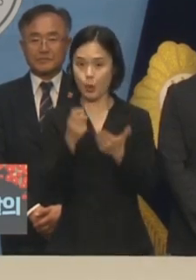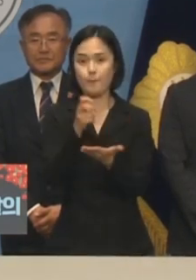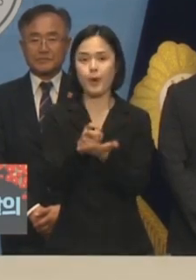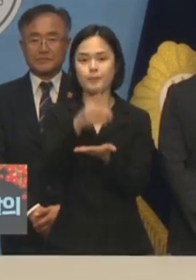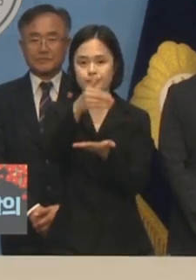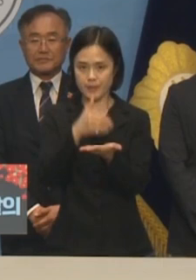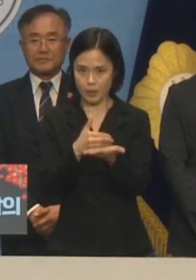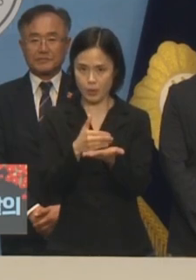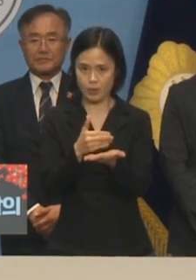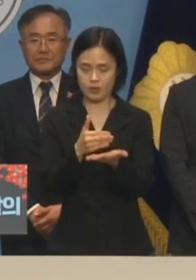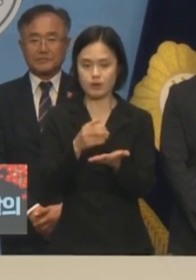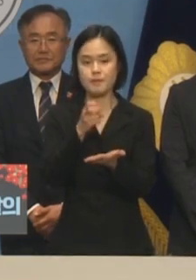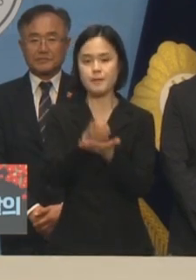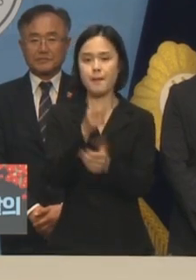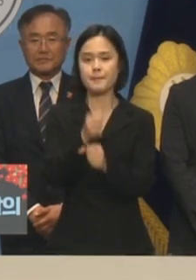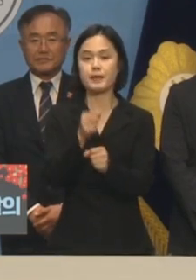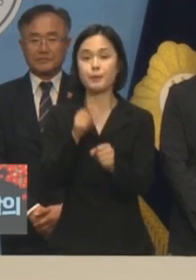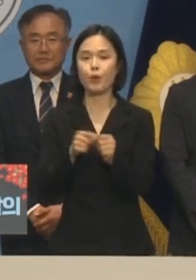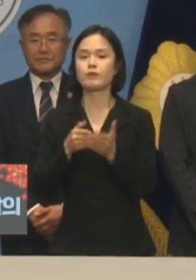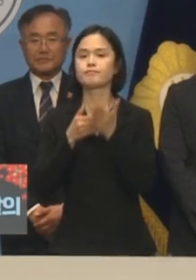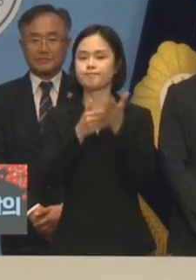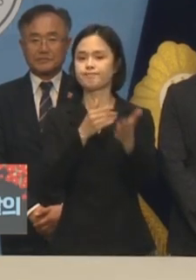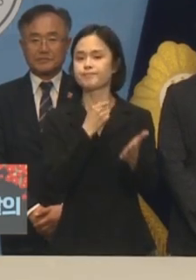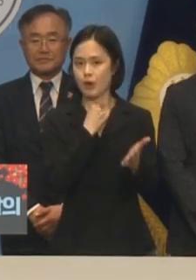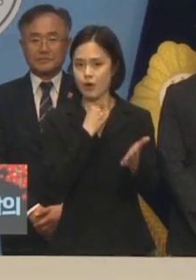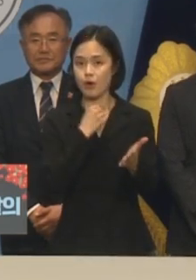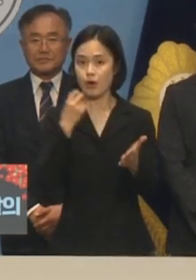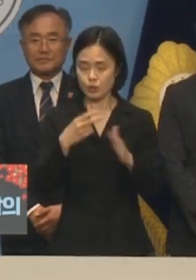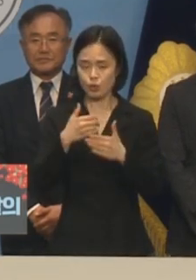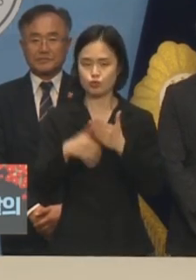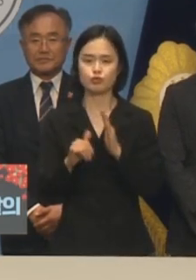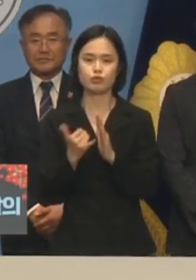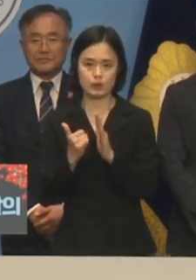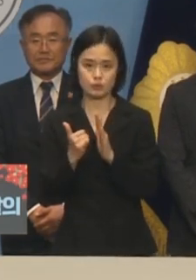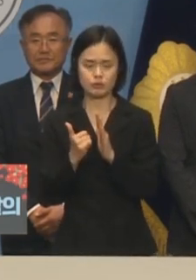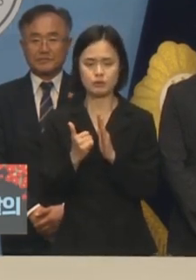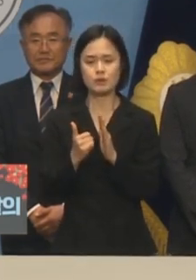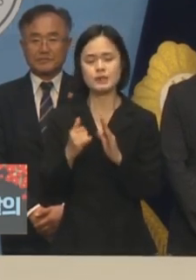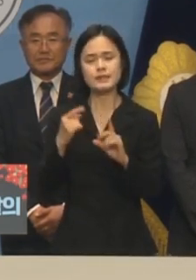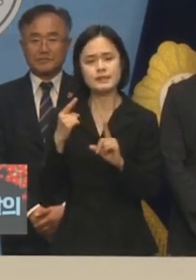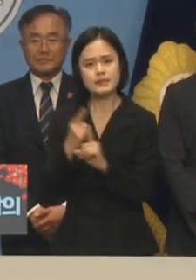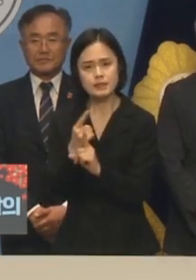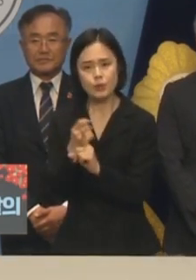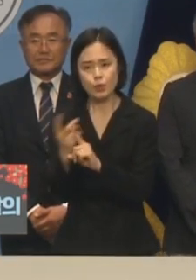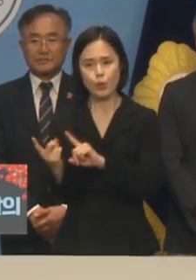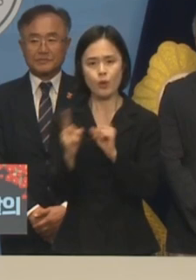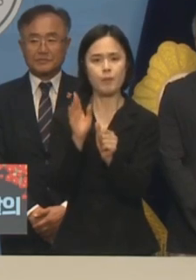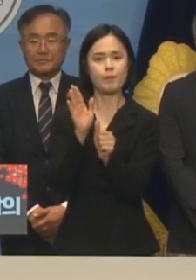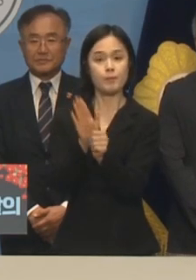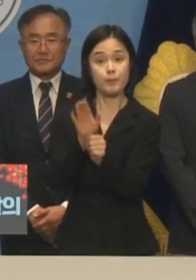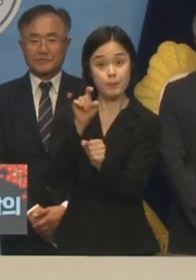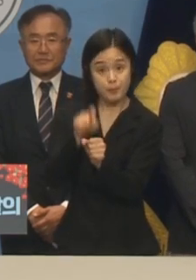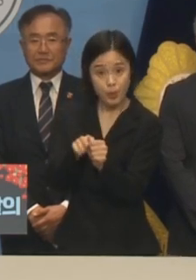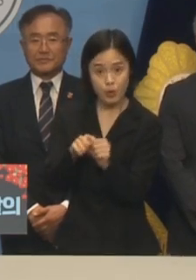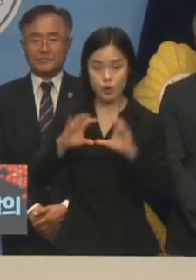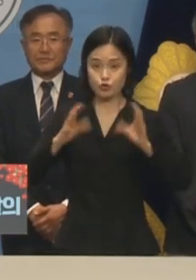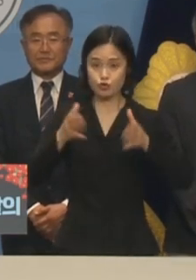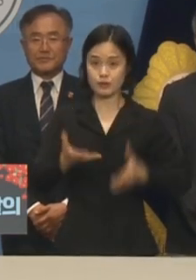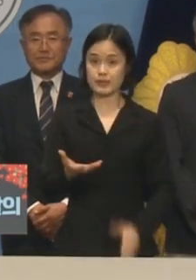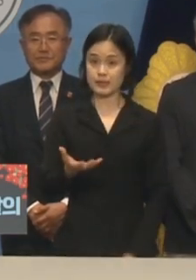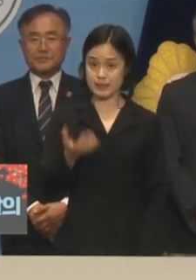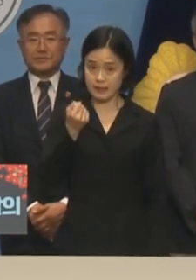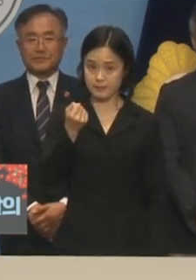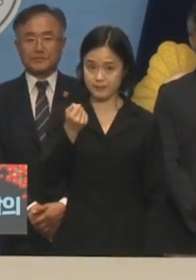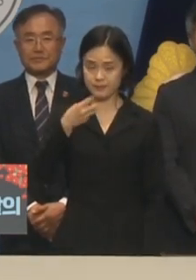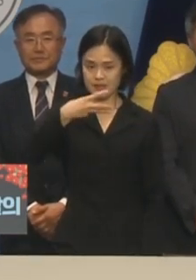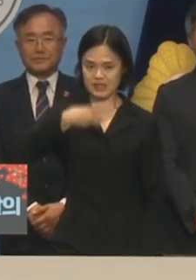발의합니다. 또한 유가족들의 치료와 회복을 지원하기 위한 국립 트라우마